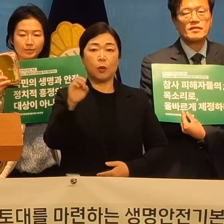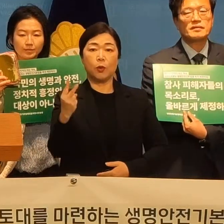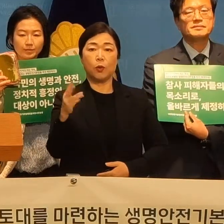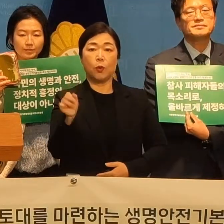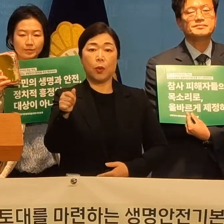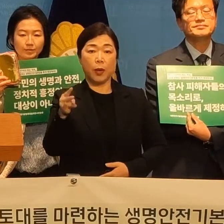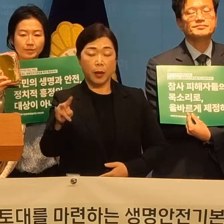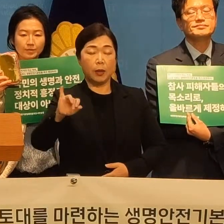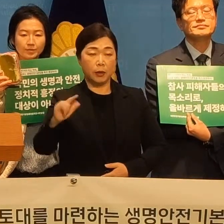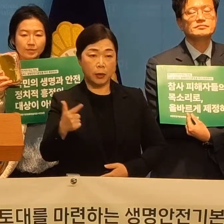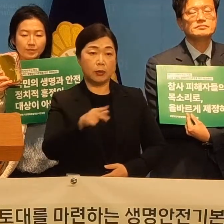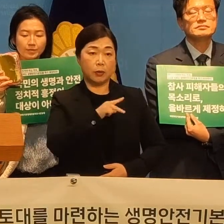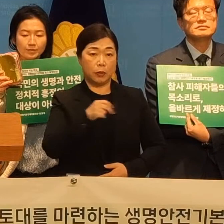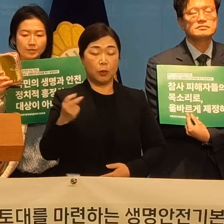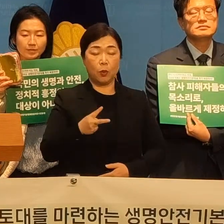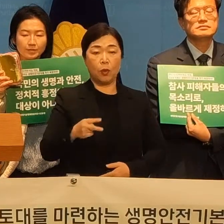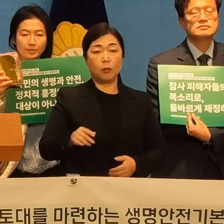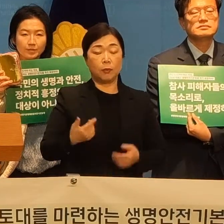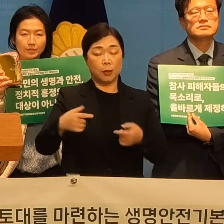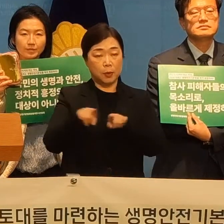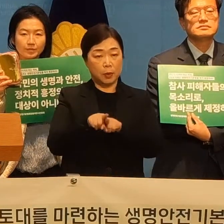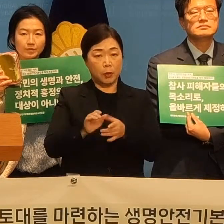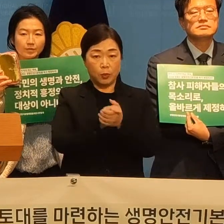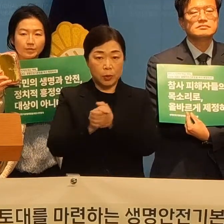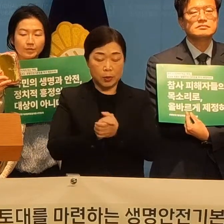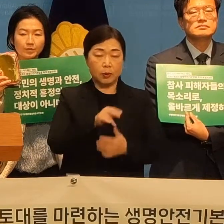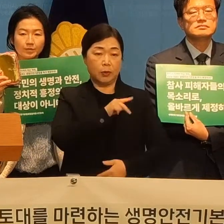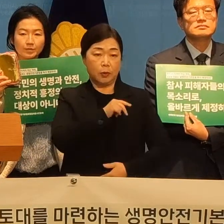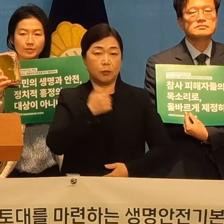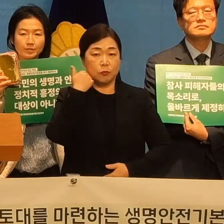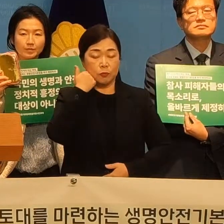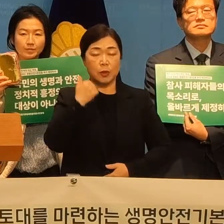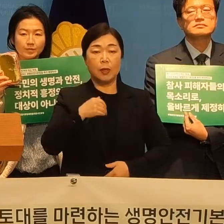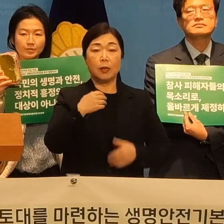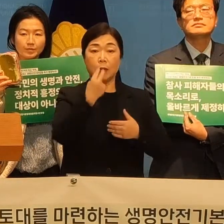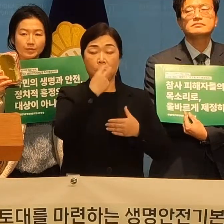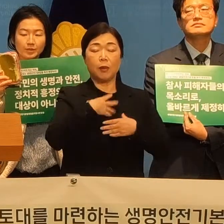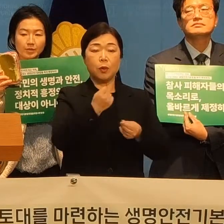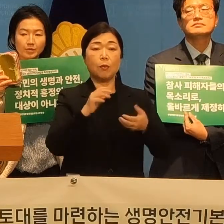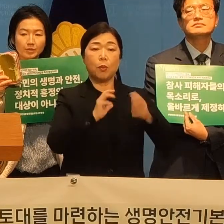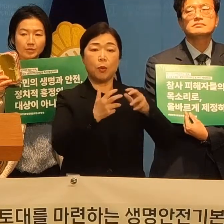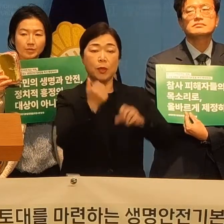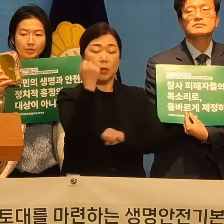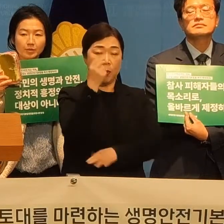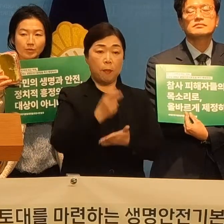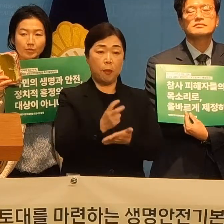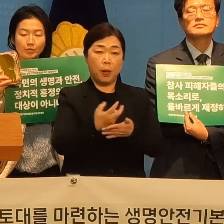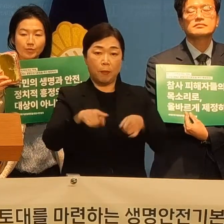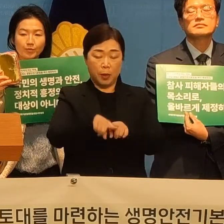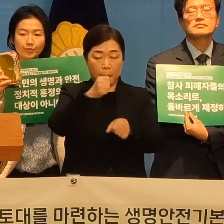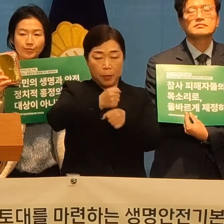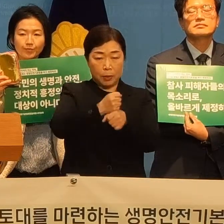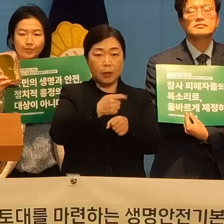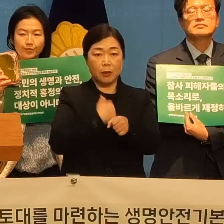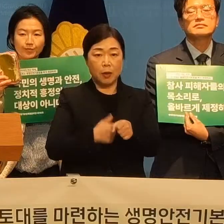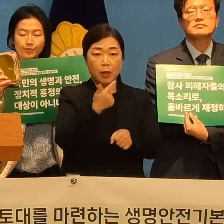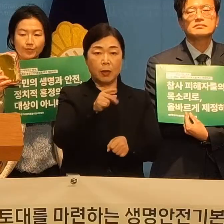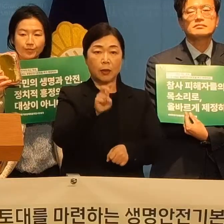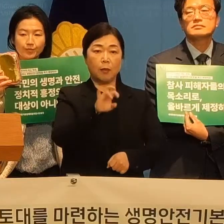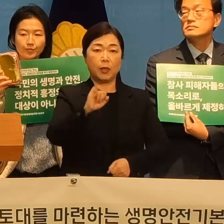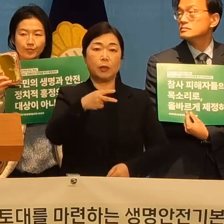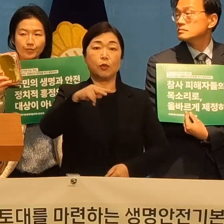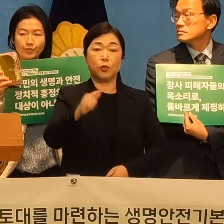의원님, 그리고 동료 의원님으로서 생명안전포럼에서 생명안전기본법을 함께 만들어주신 남인순